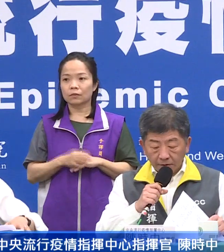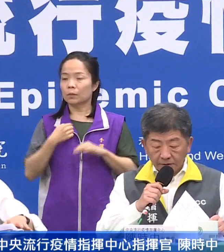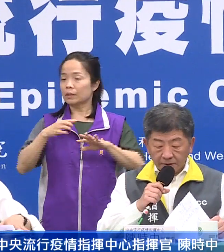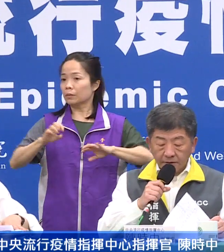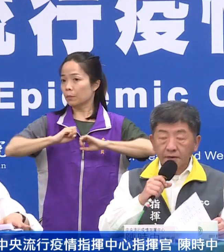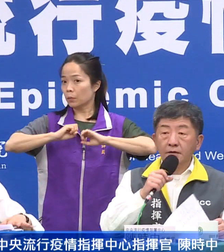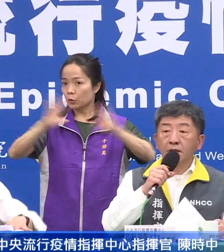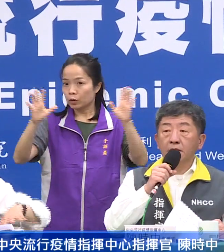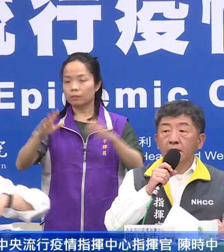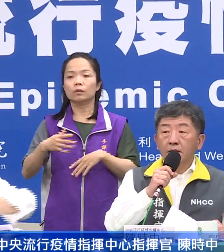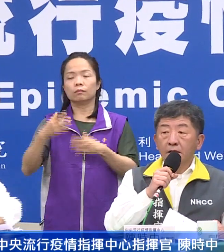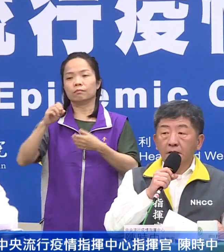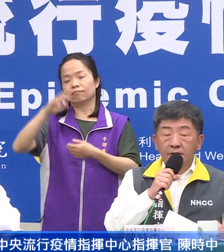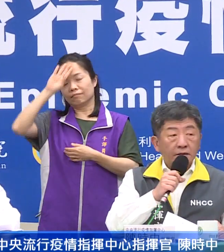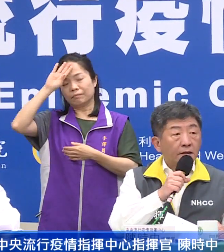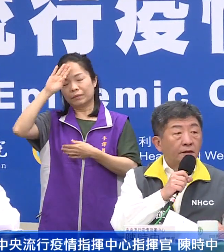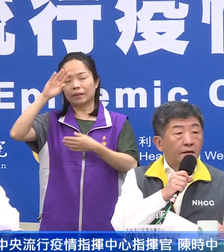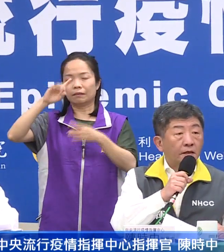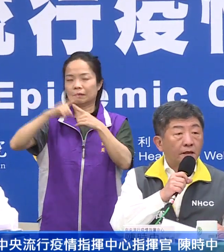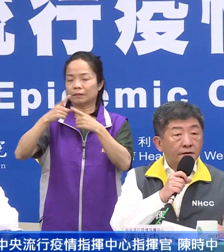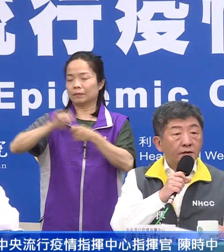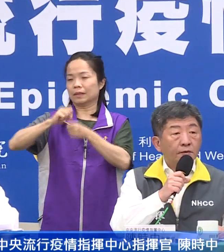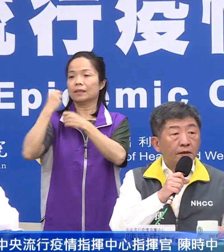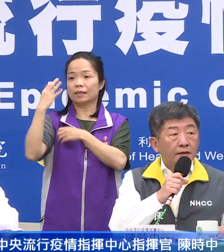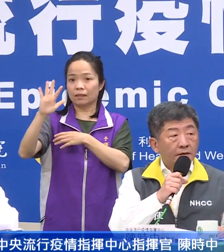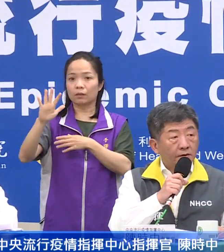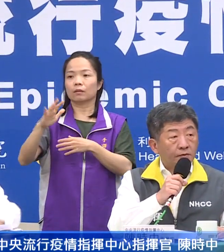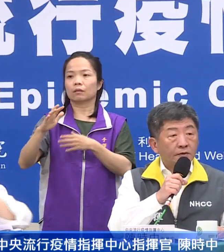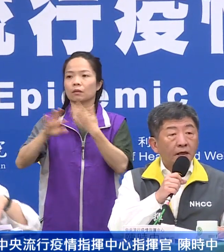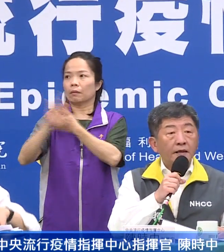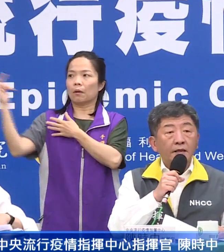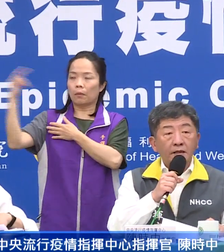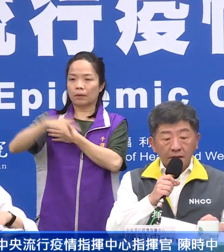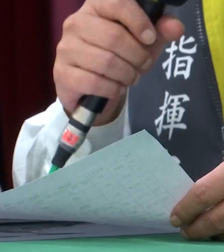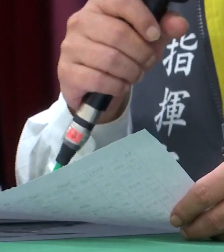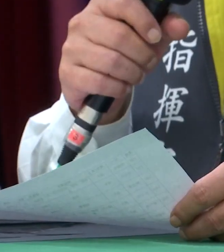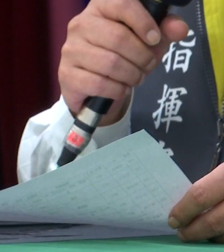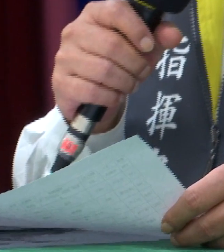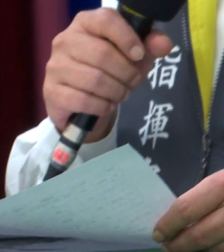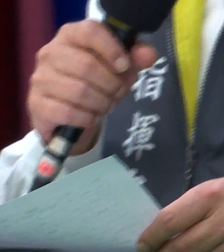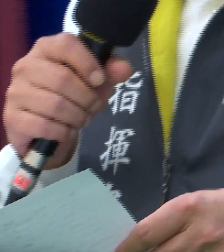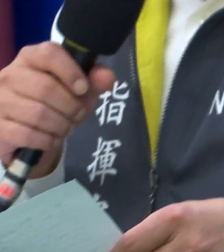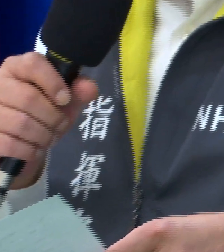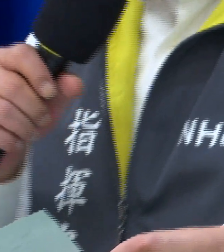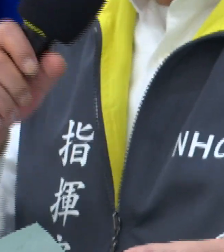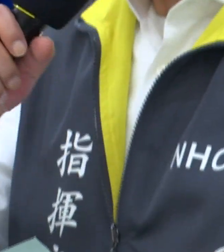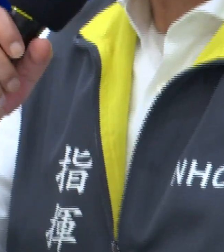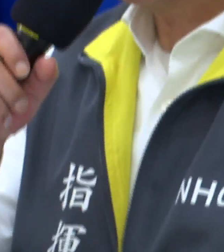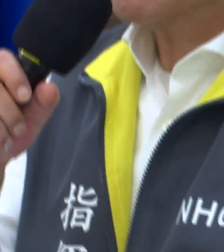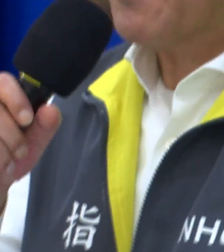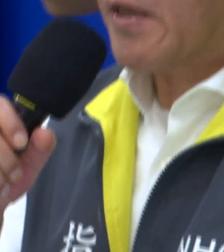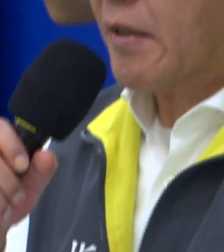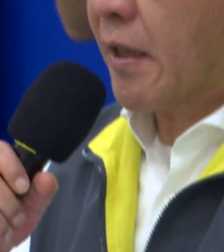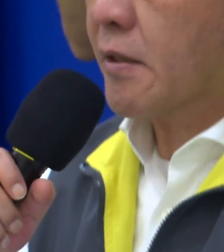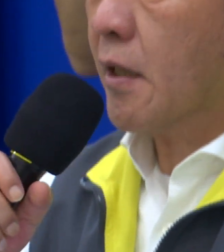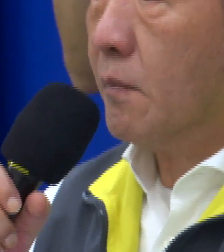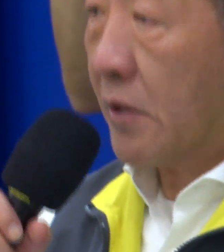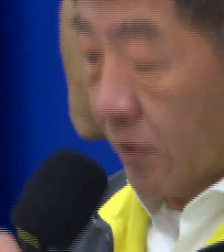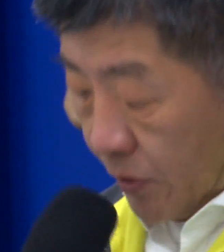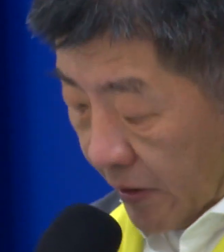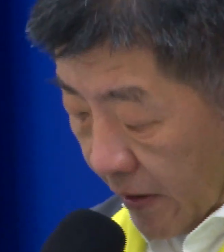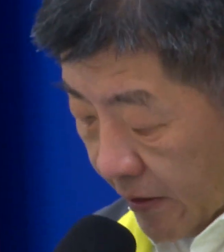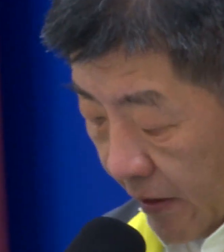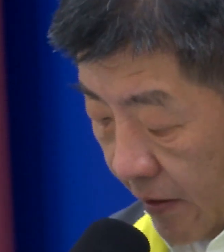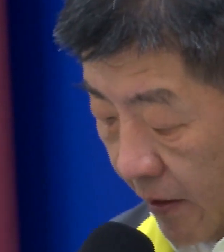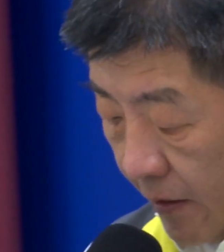宣布有新增20例的境外移入的案例。 台湾星期二宣布新增20例个案，都是境